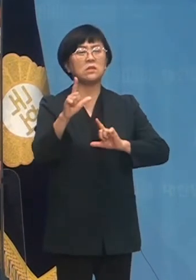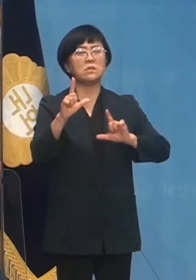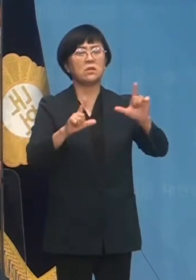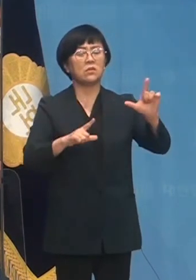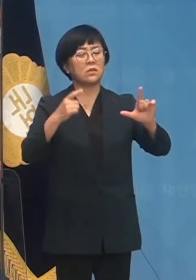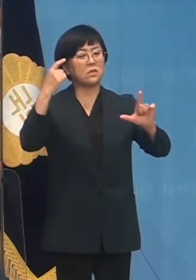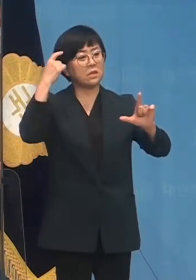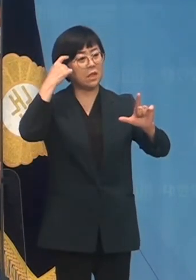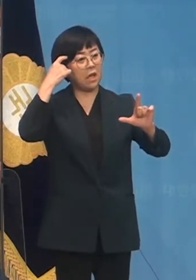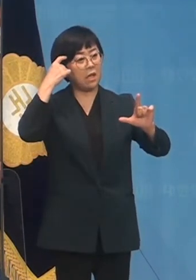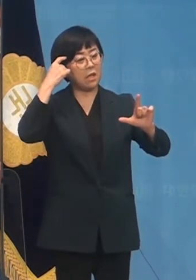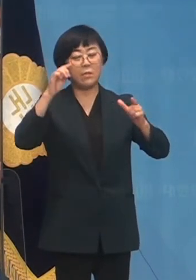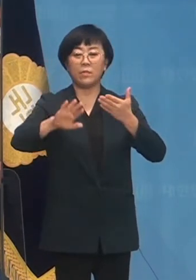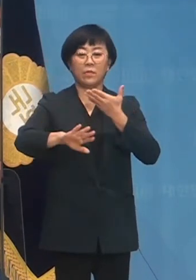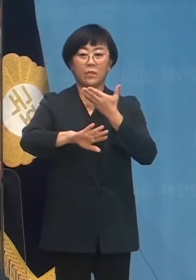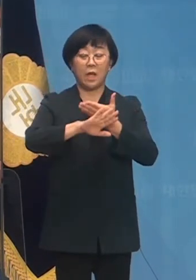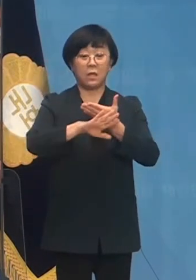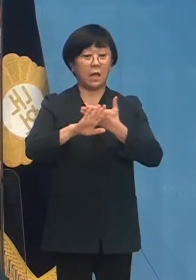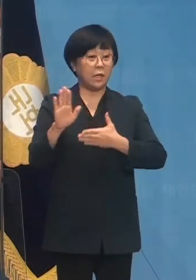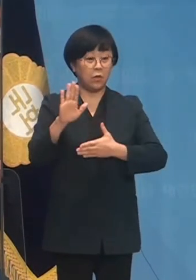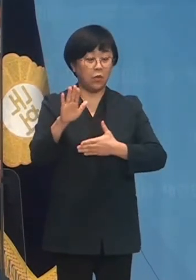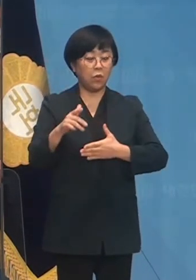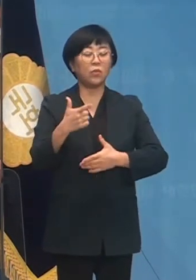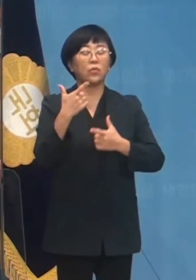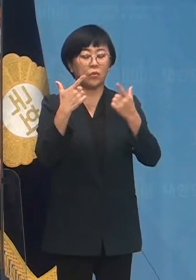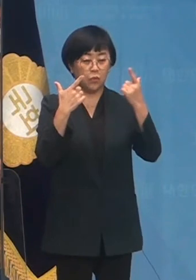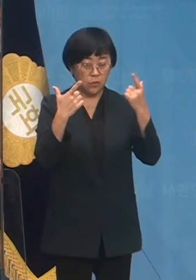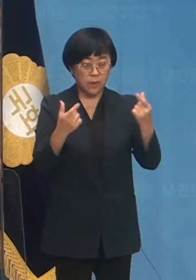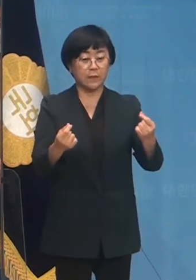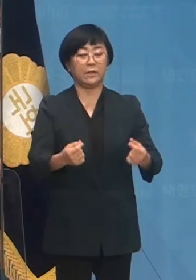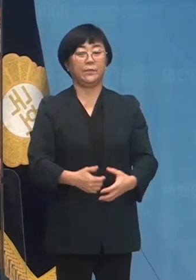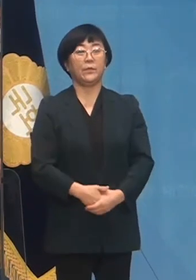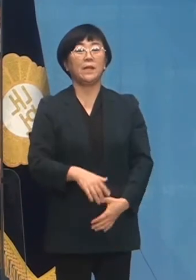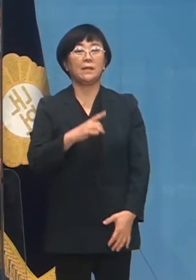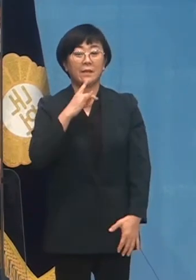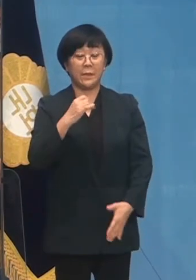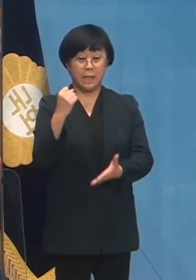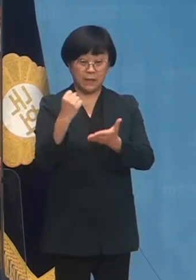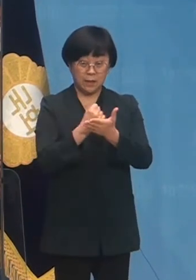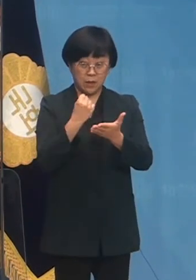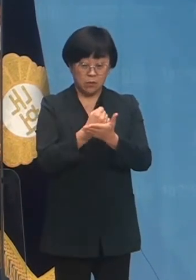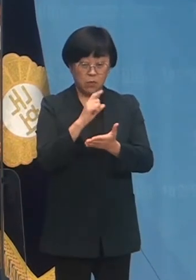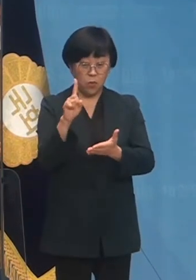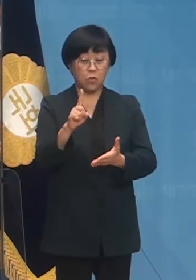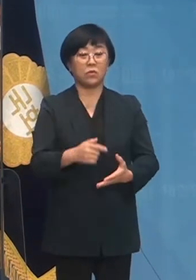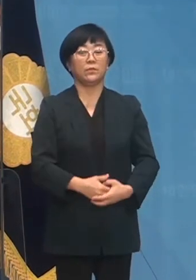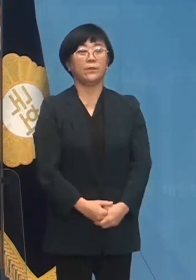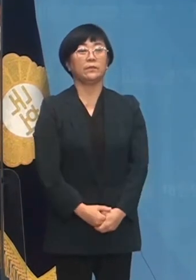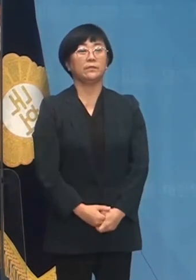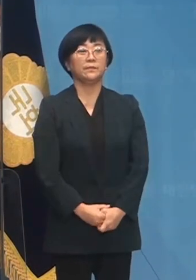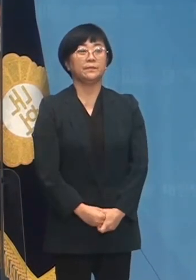이의가 없이 일치된 의견을 보이고 있다고 합니다. 다만 안타까운 것은